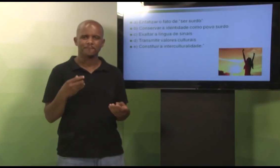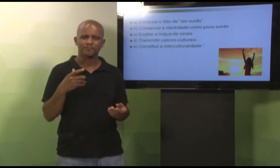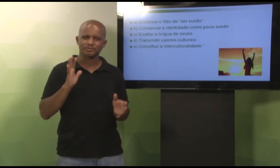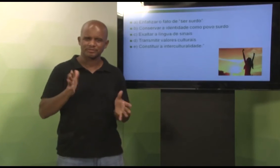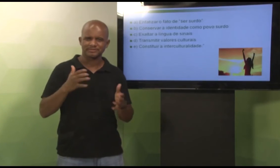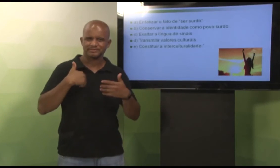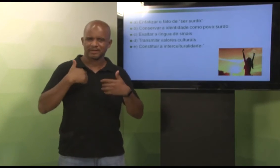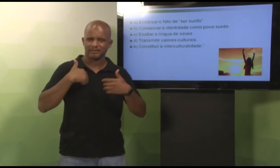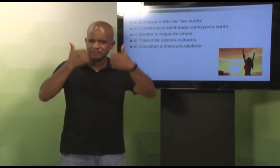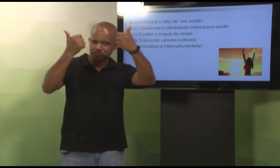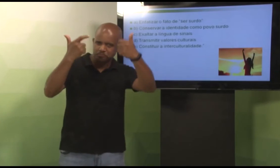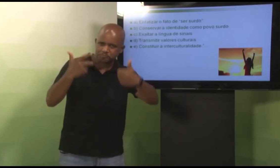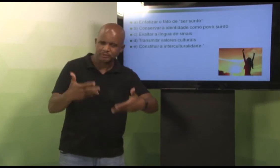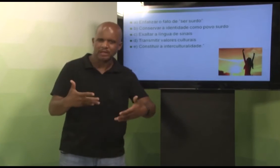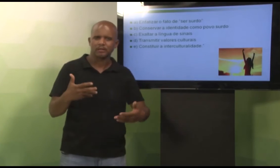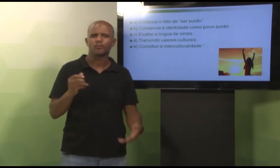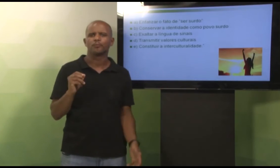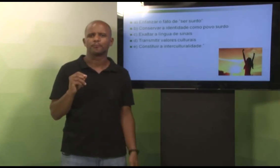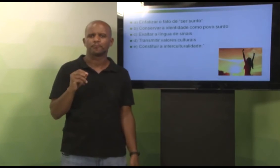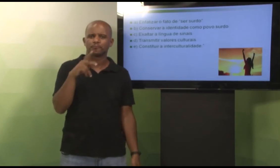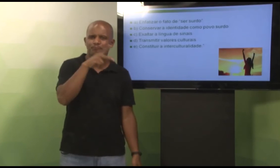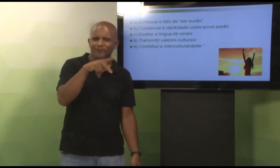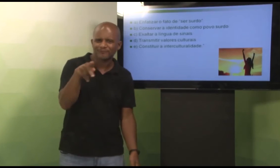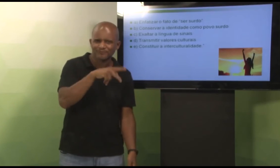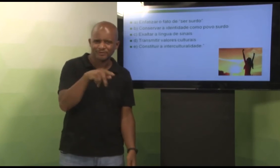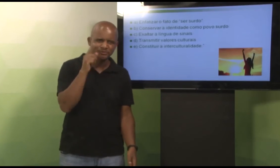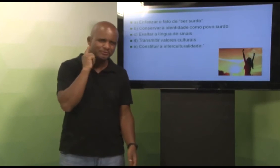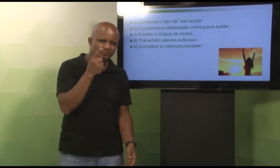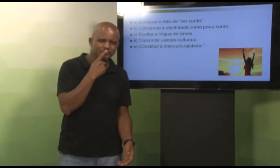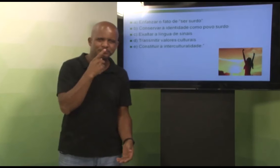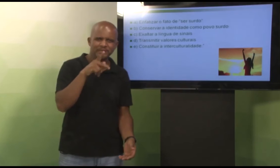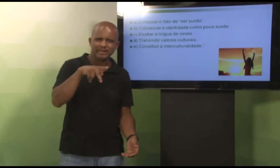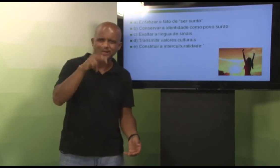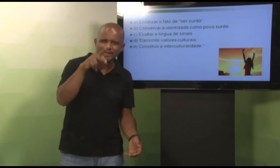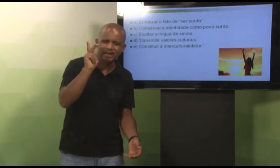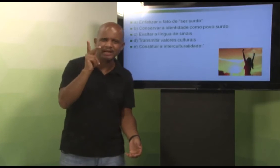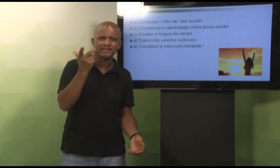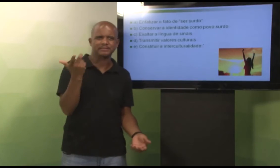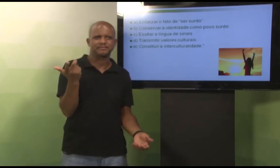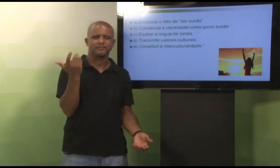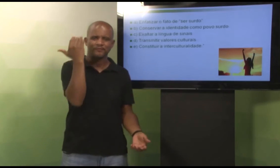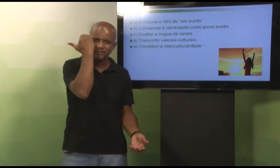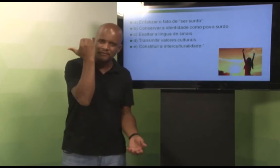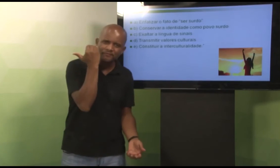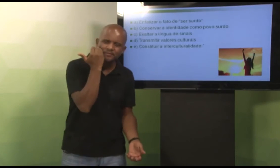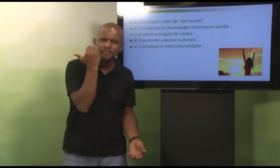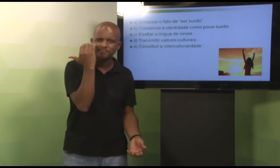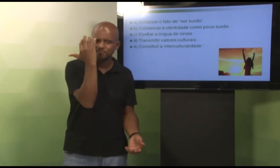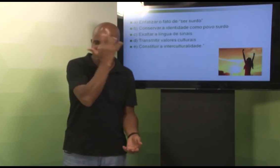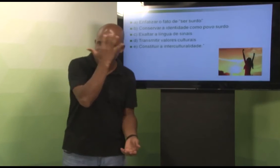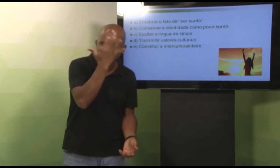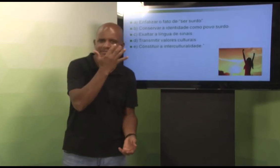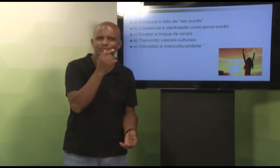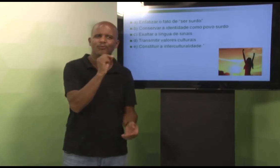Então, conforme já explicado, o professor surdo, que citei exemplo,